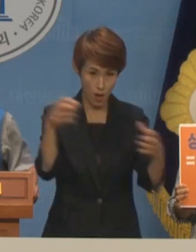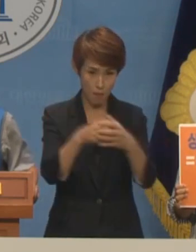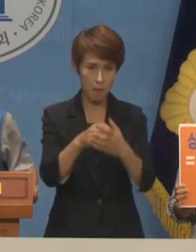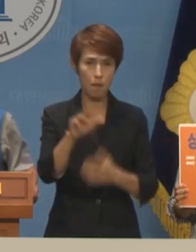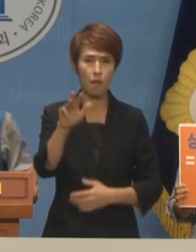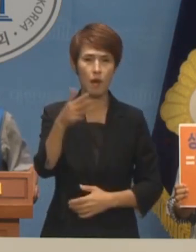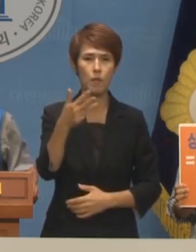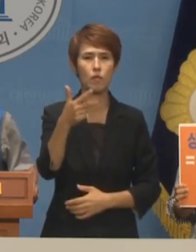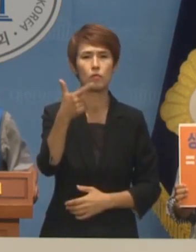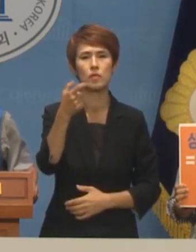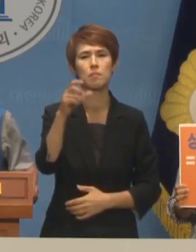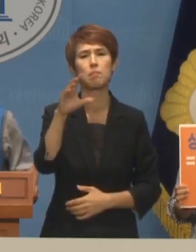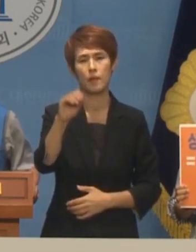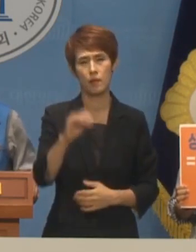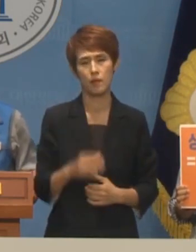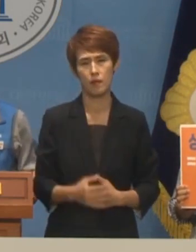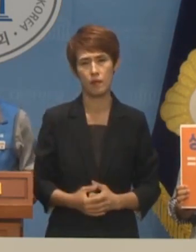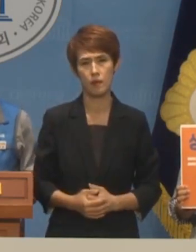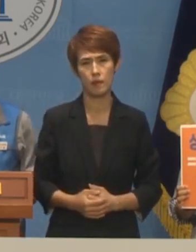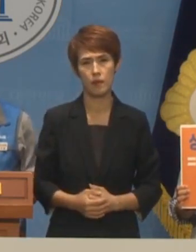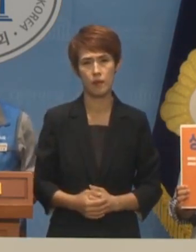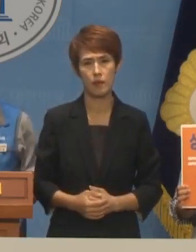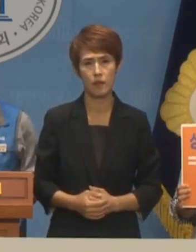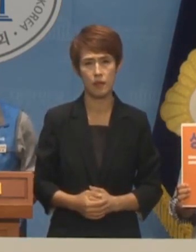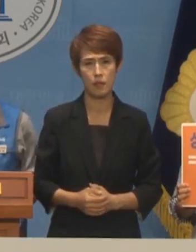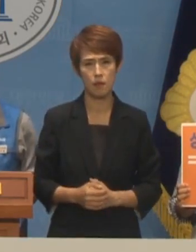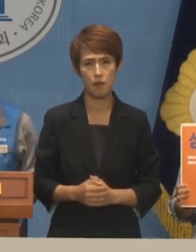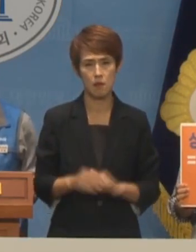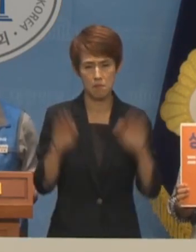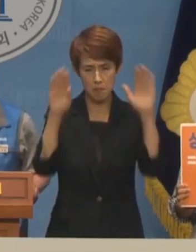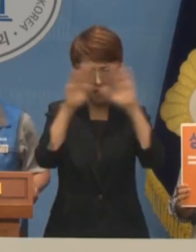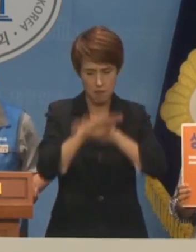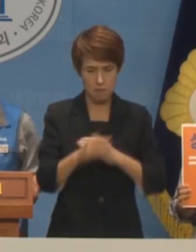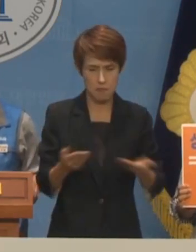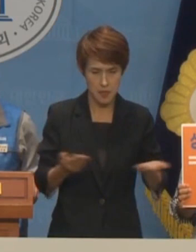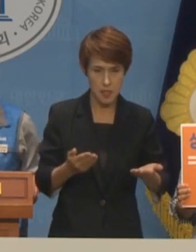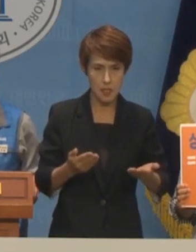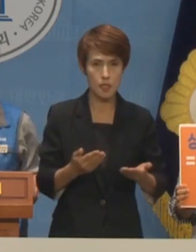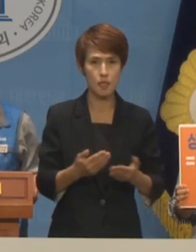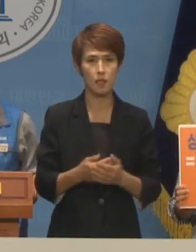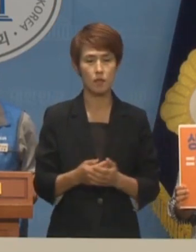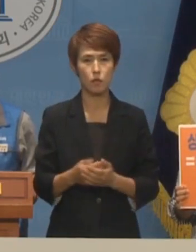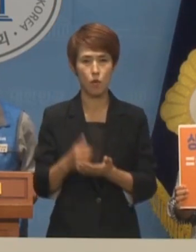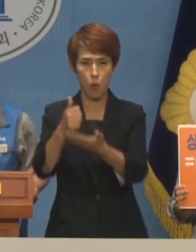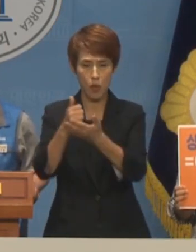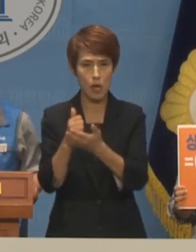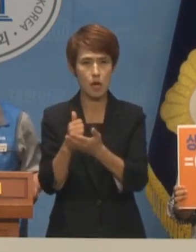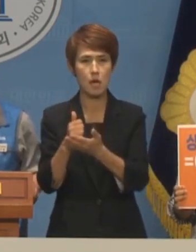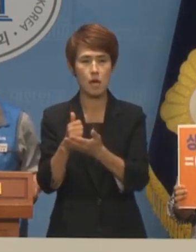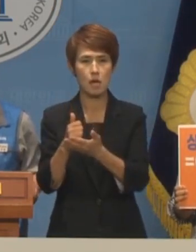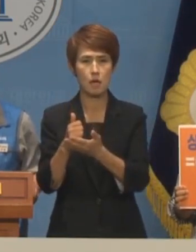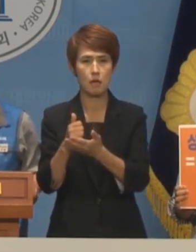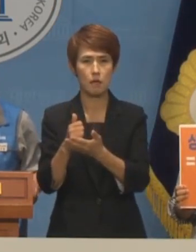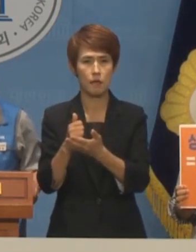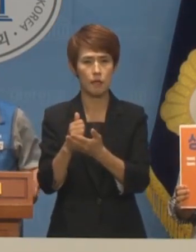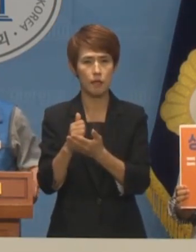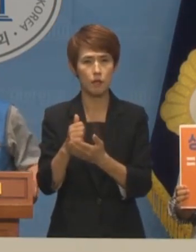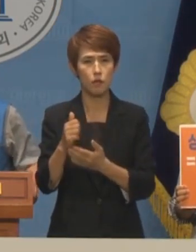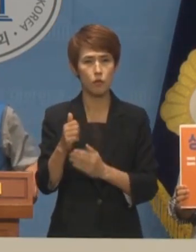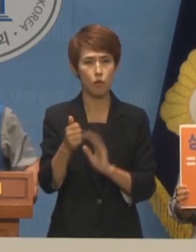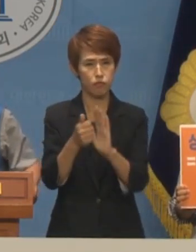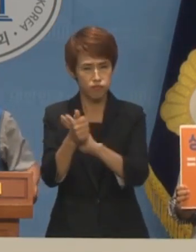노동자의 3분의 1이 넘습니다. 야간 근로, 감정 노동, 고객 폭력, 만성 질환